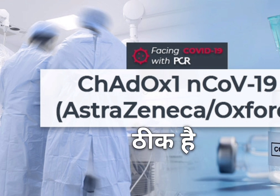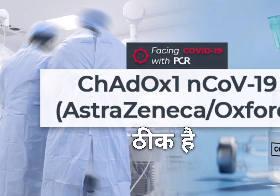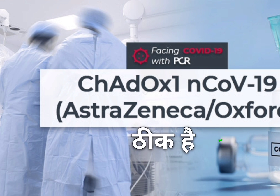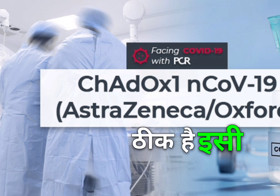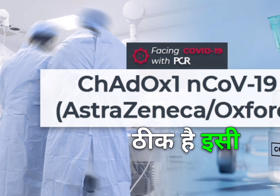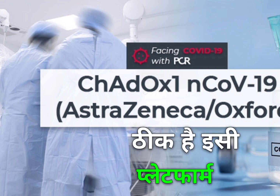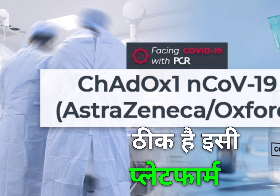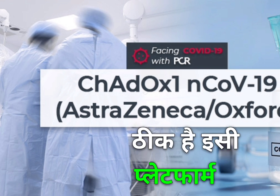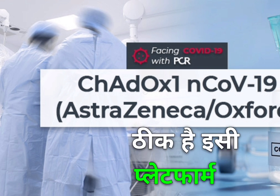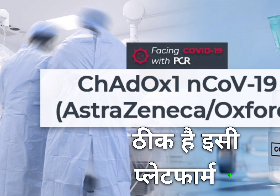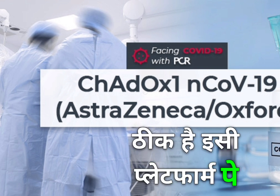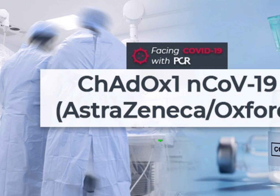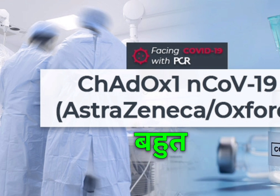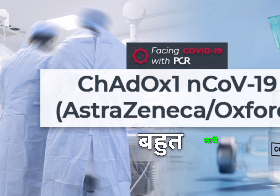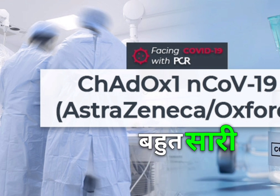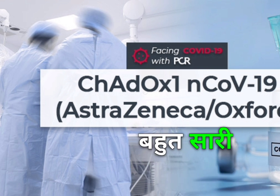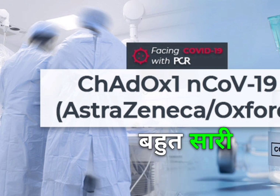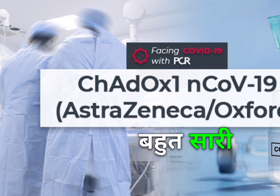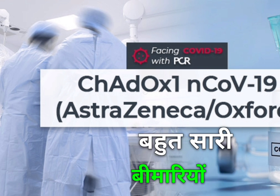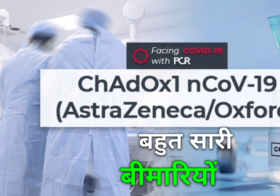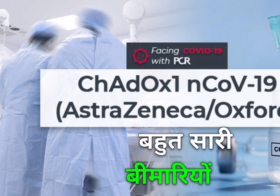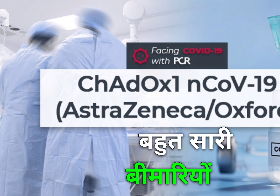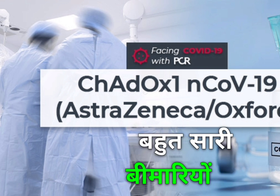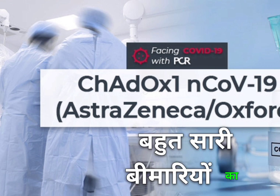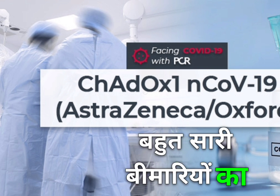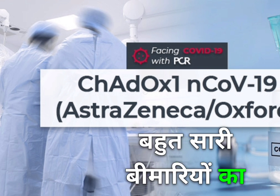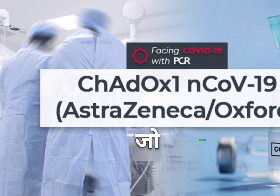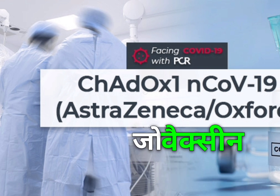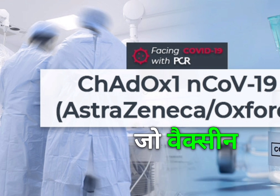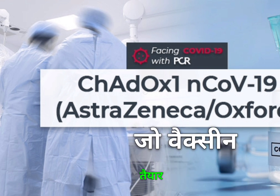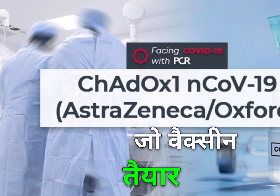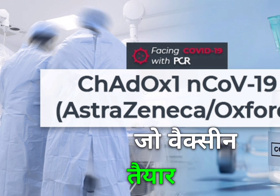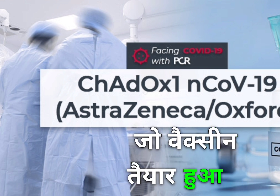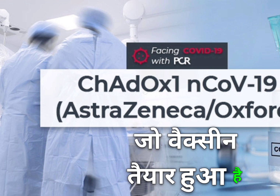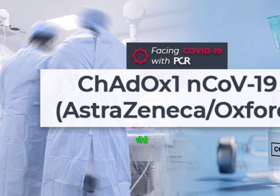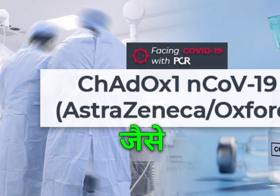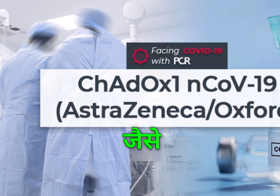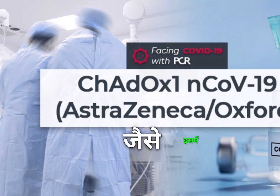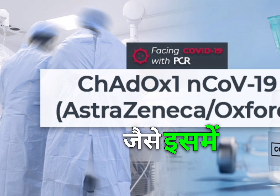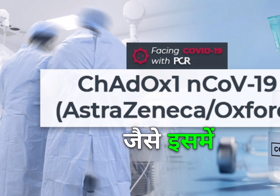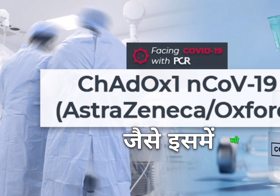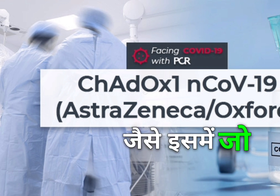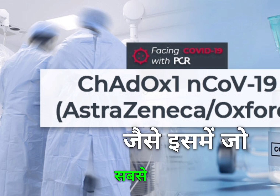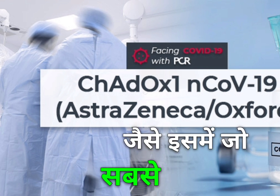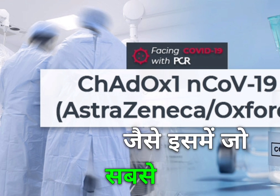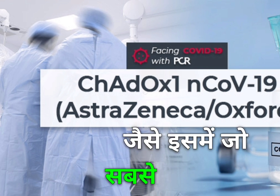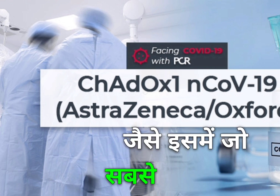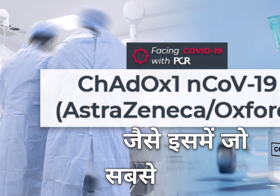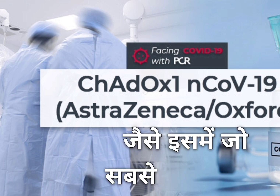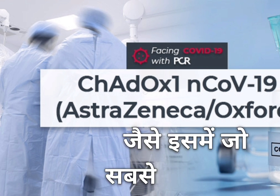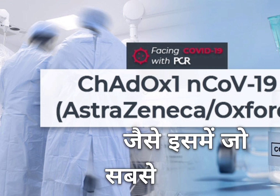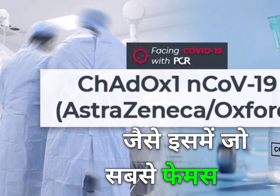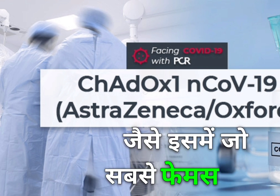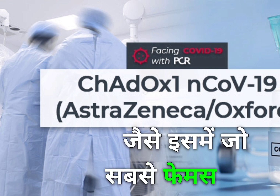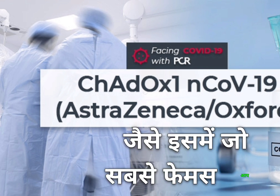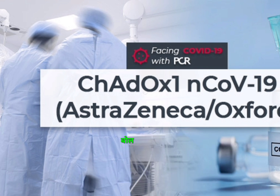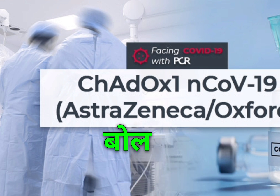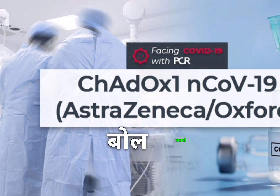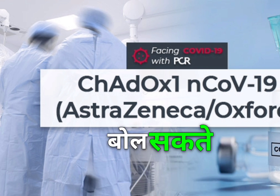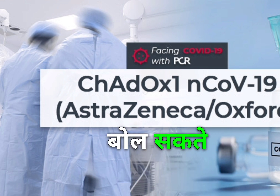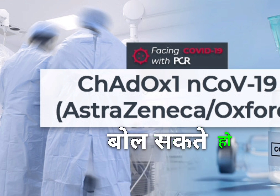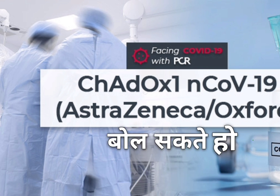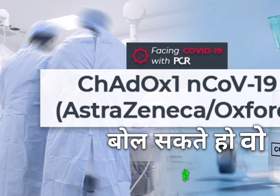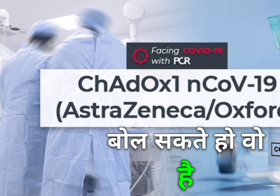ठीक है, इसी प्लेटफॉर्म पे बहुत सारी बीमारियों का जो वैक्सीन तैयार हुआ है, जैसे इसमें जो सबसे फेमस आप